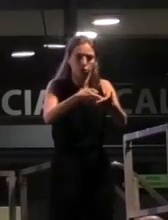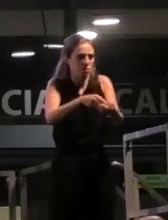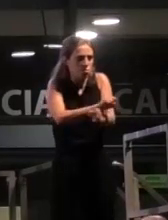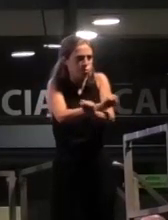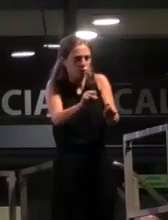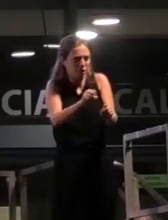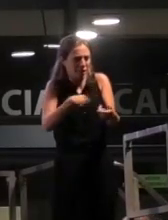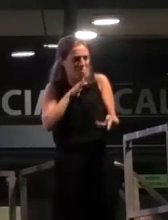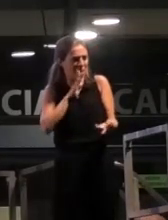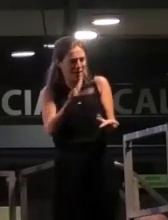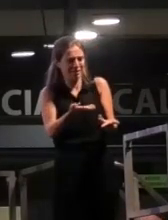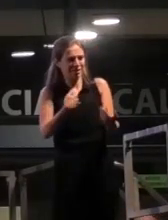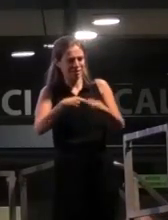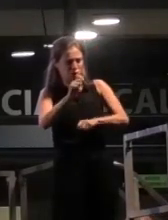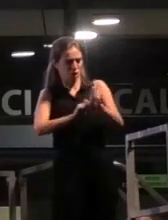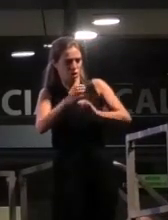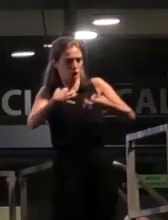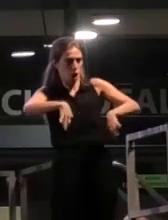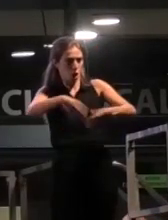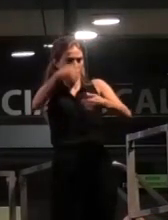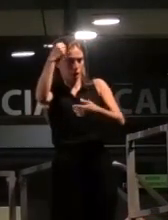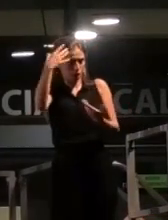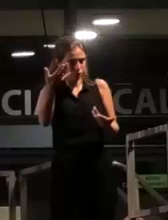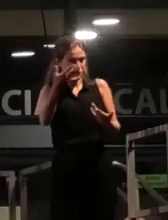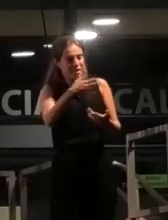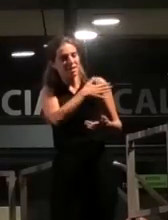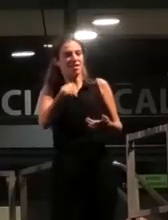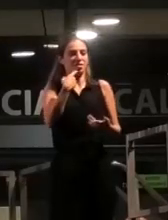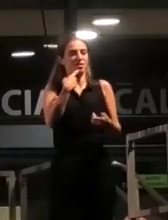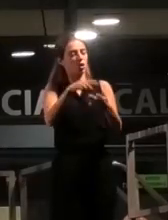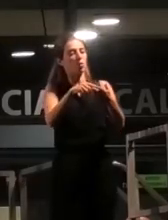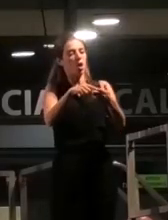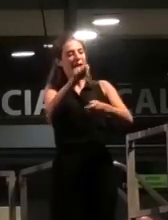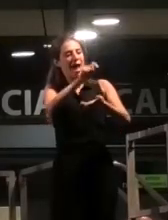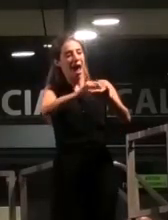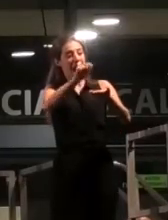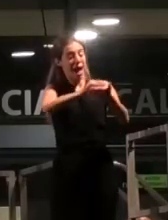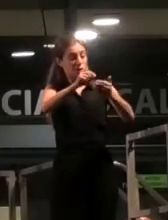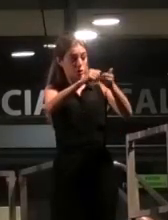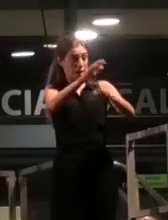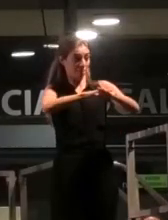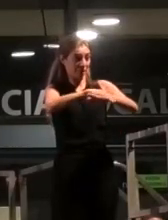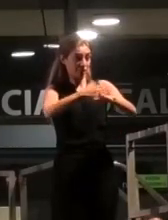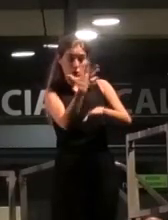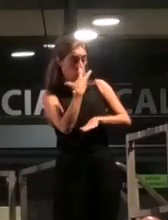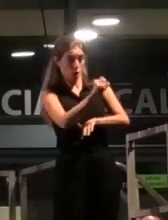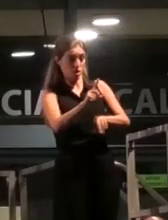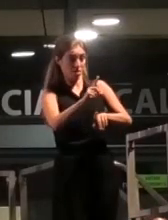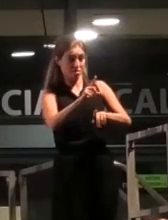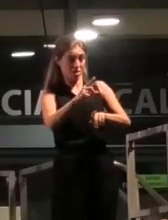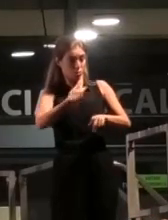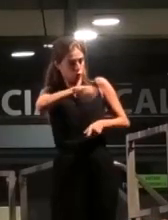un col·lectiu com aquest, que indiquen una manca de comprensió cap a l'enorme feina dels membres de la